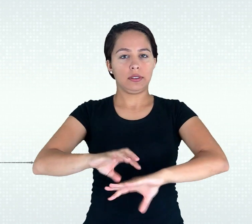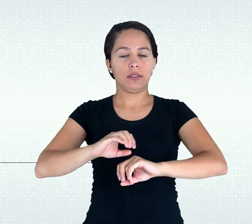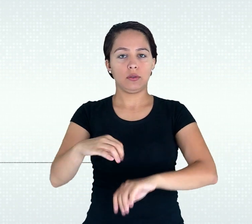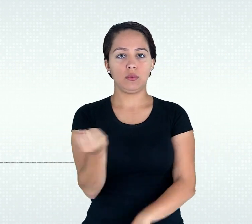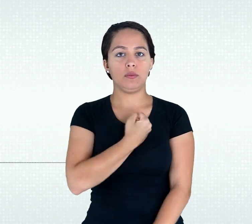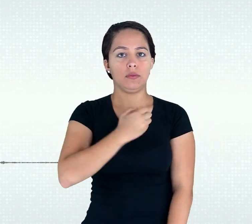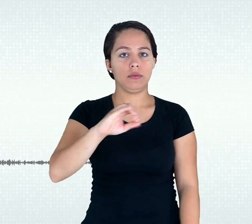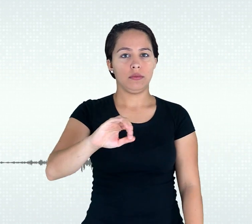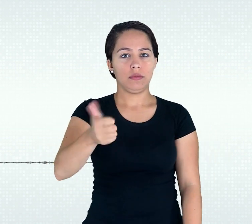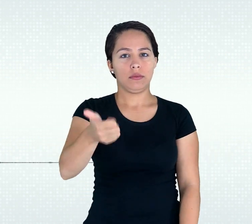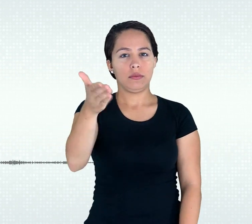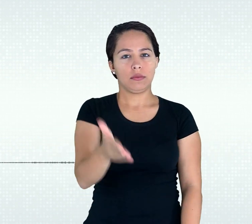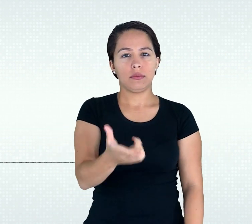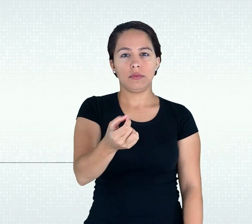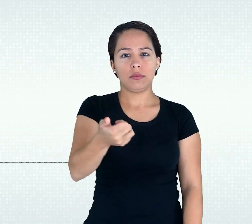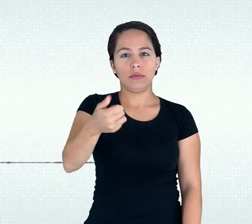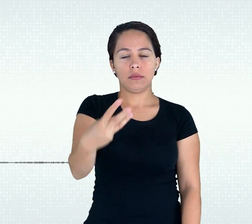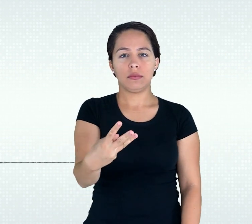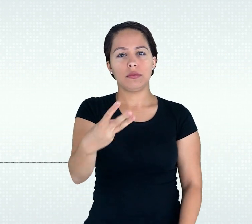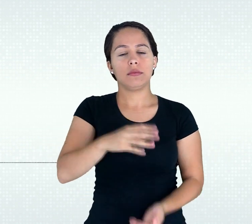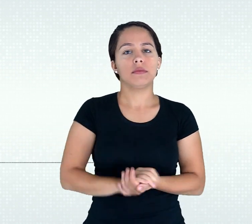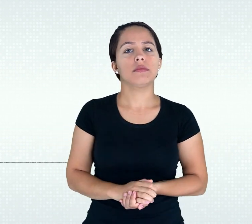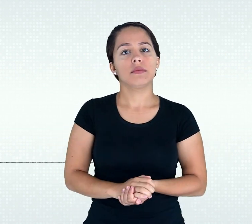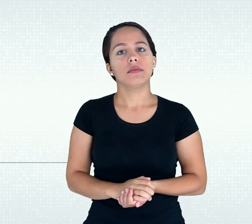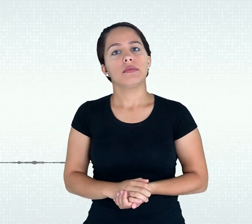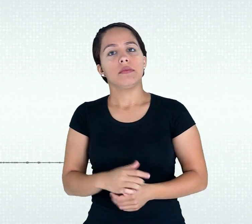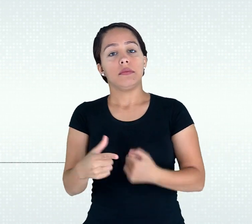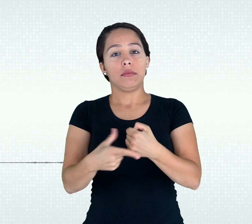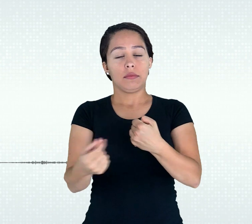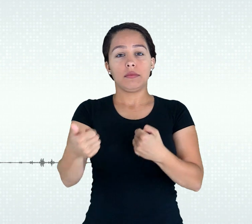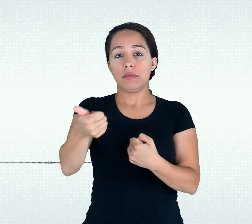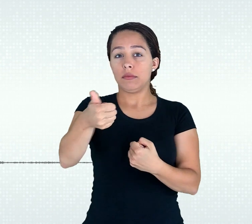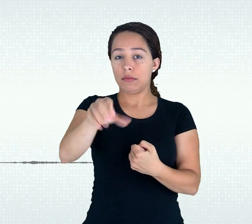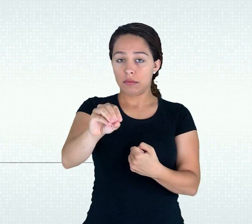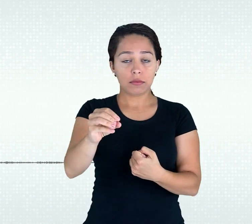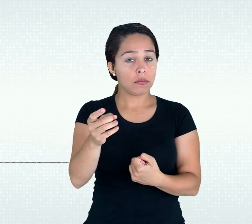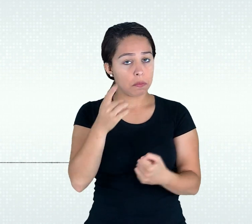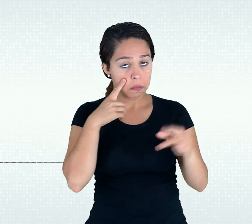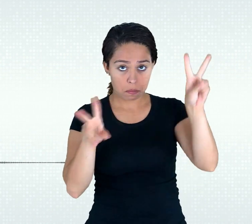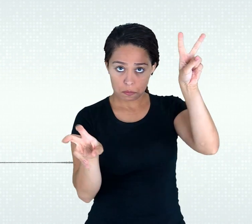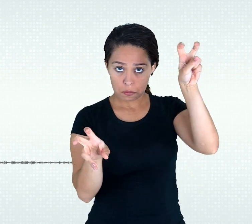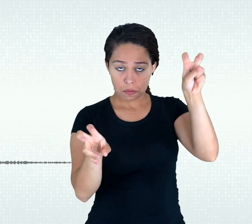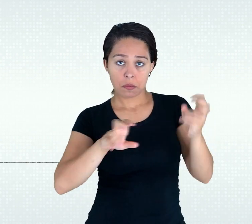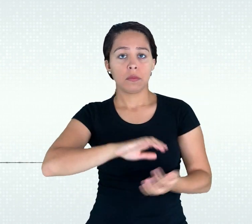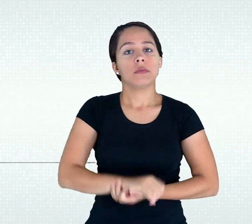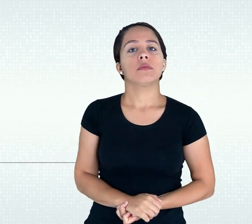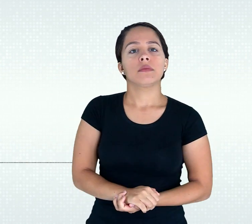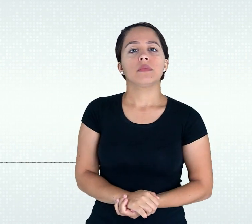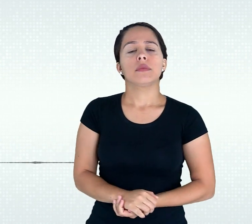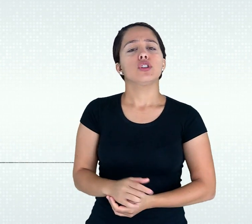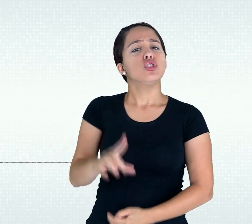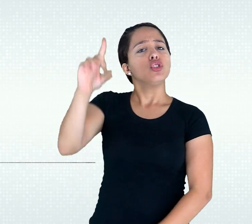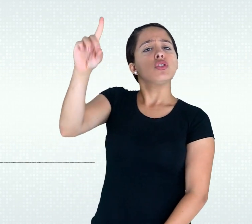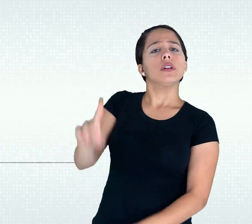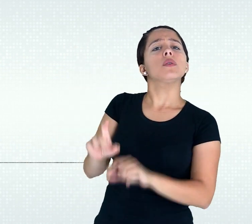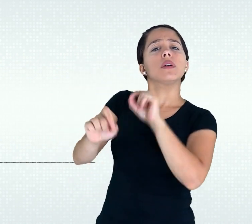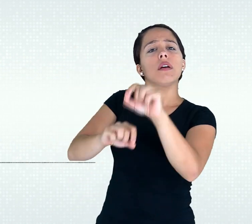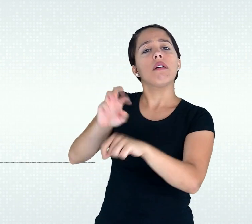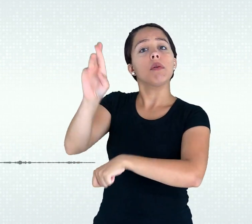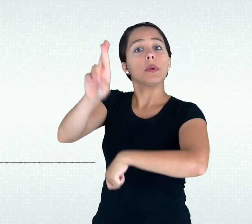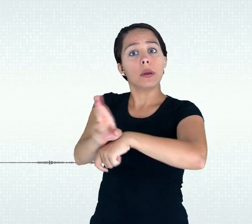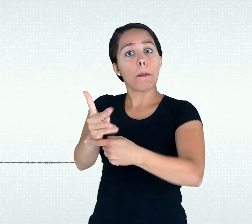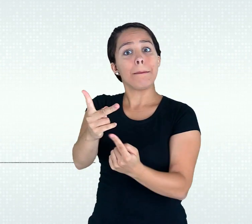2013 artigo 10 abre aspas terão direito a recuperação paralela os alunos que não